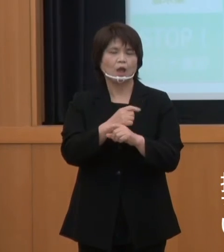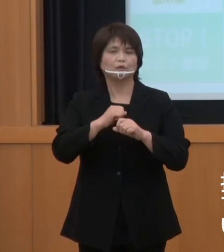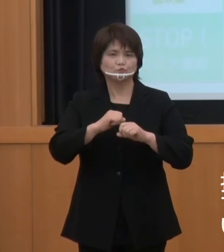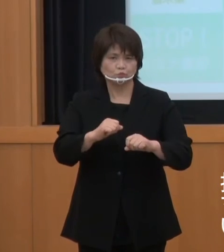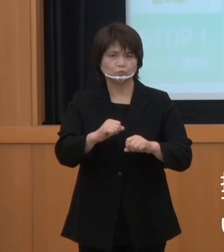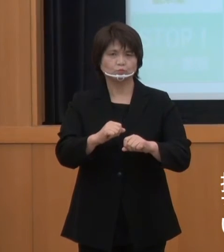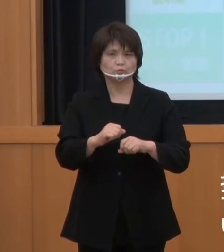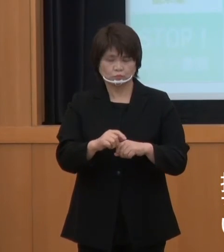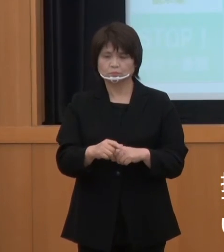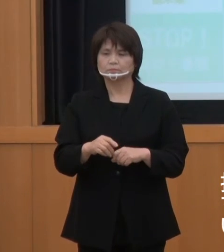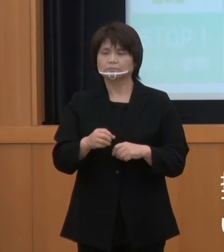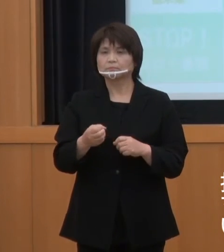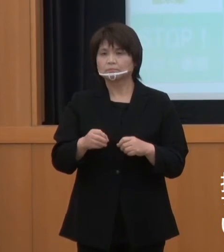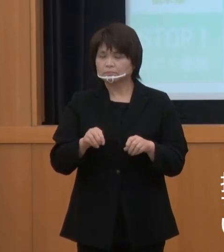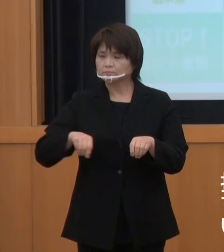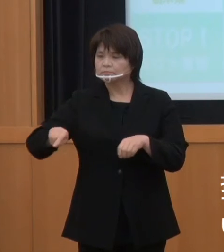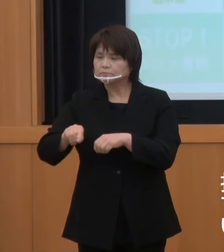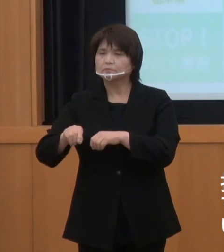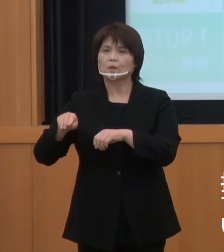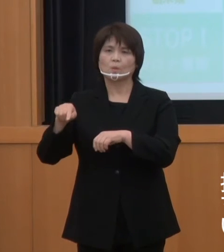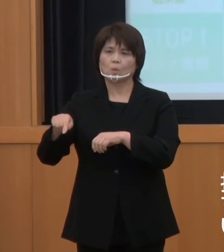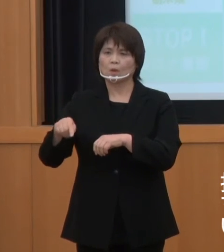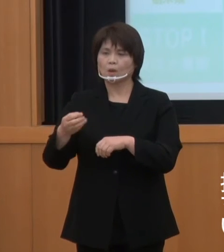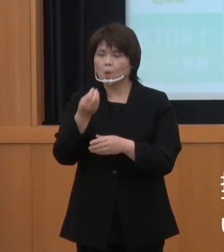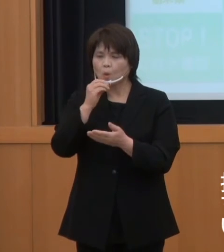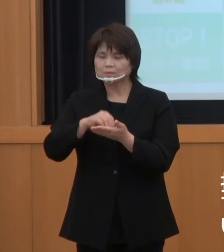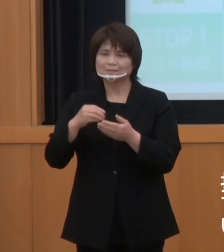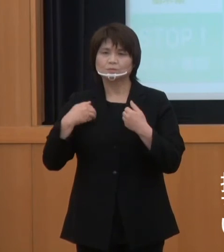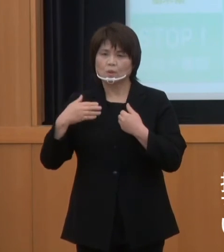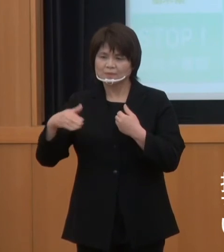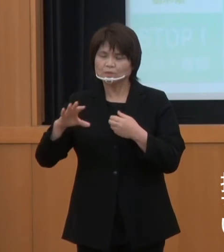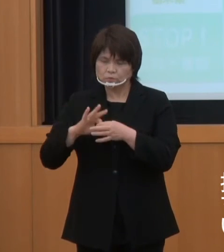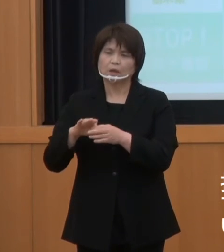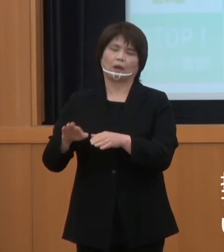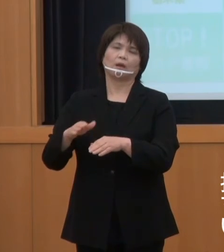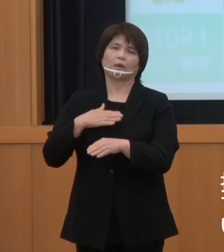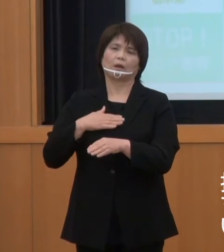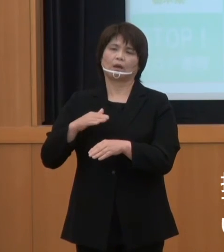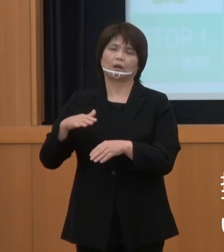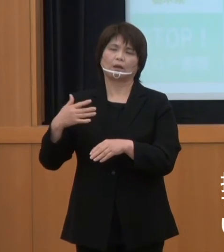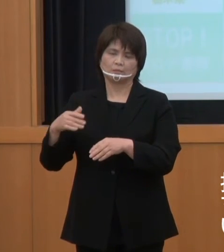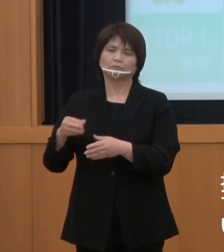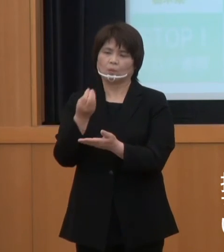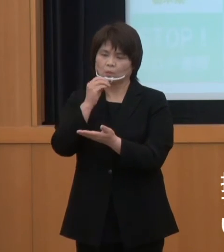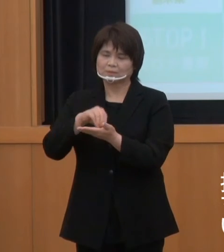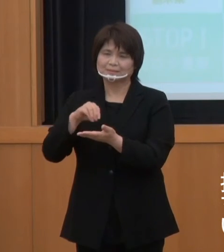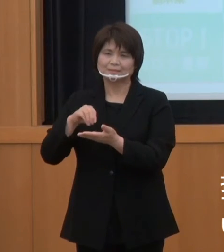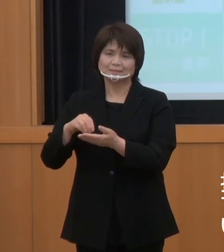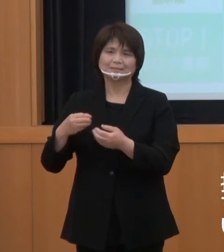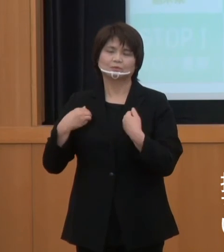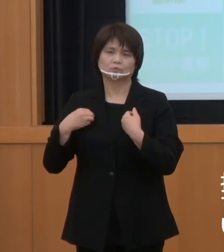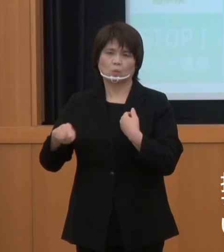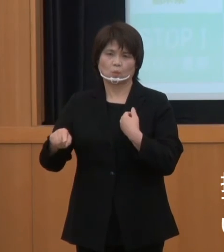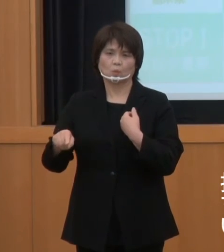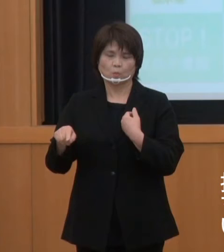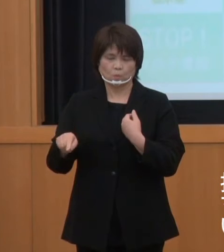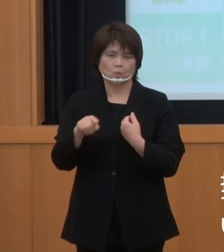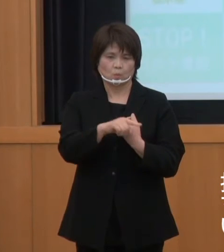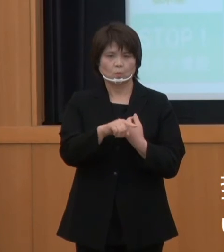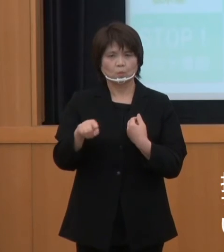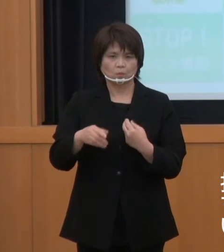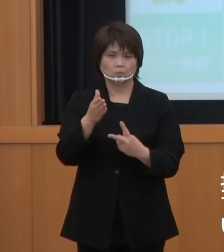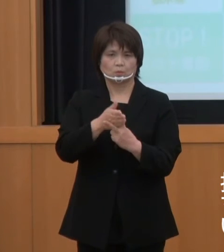ましては引き続き応印の必要性を検討し、適宜見直しを実施してまいります